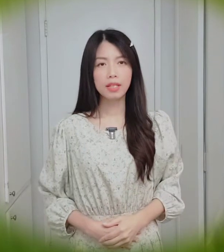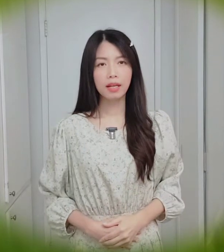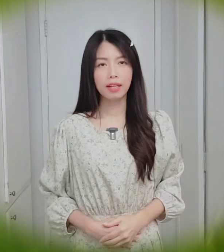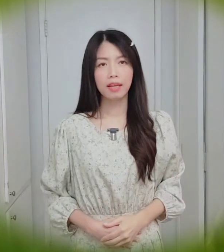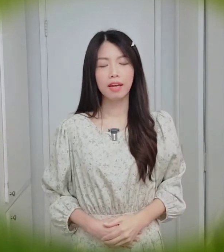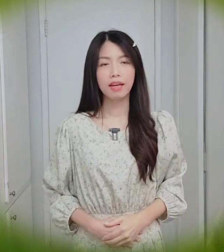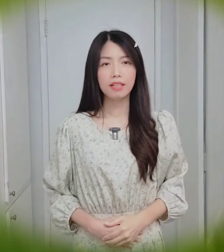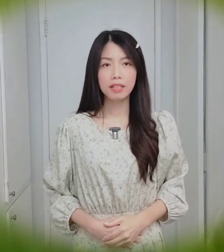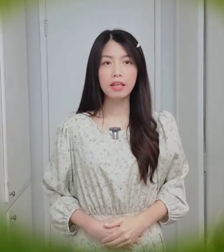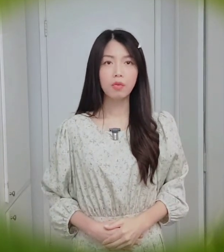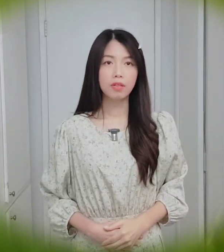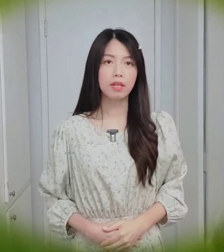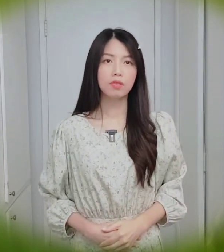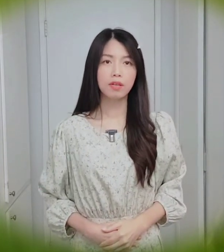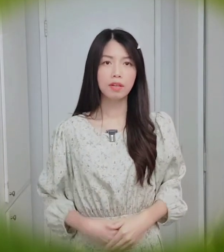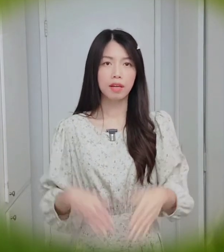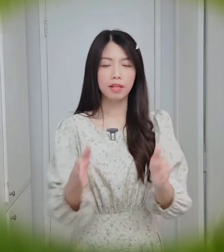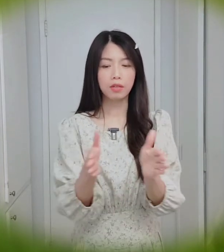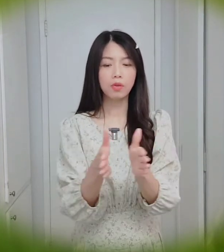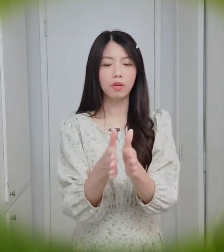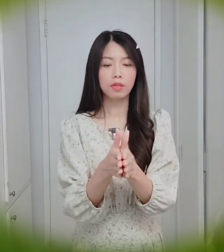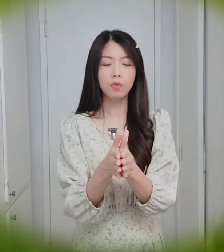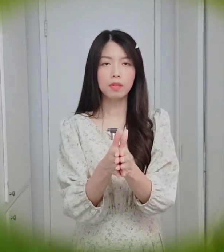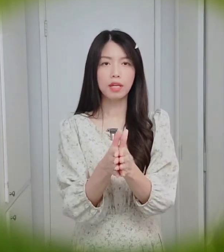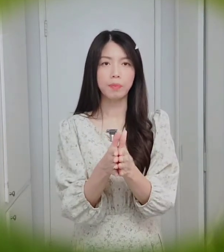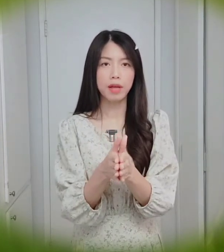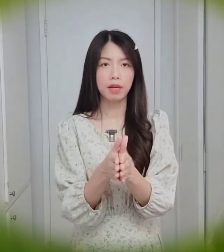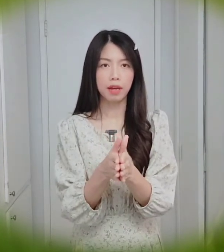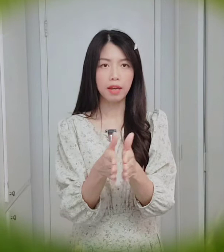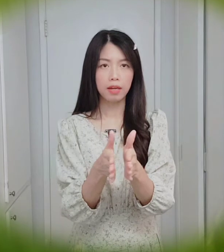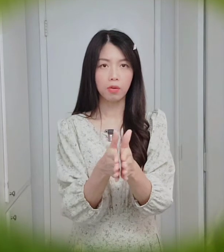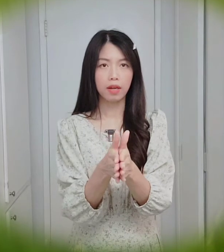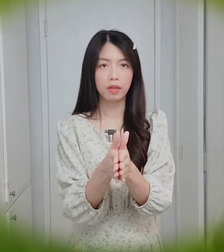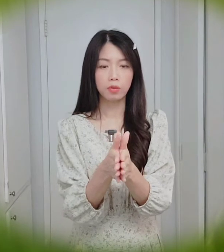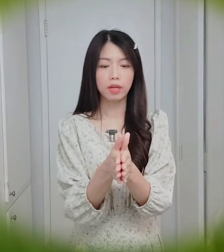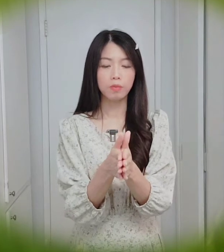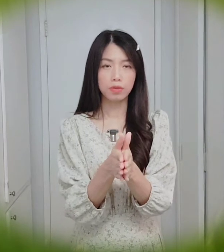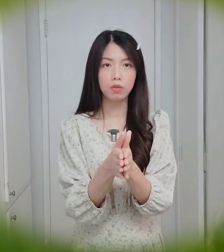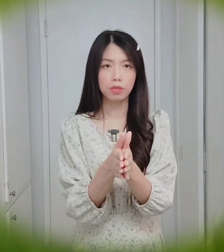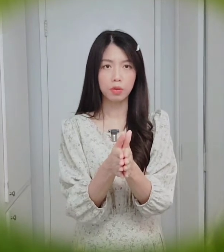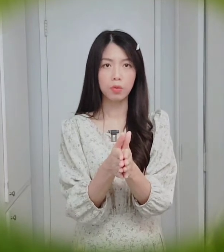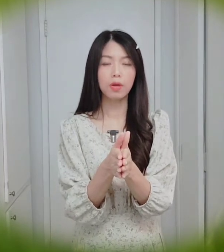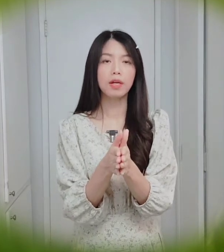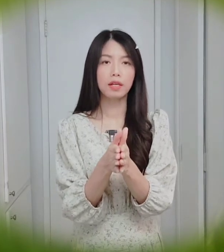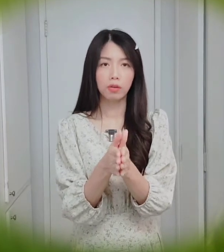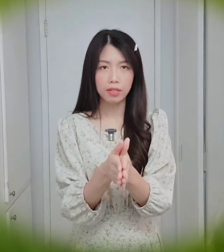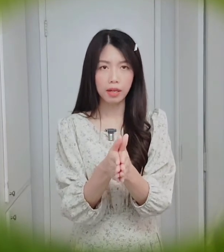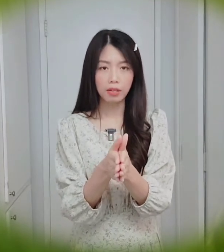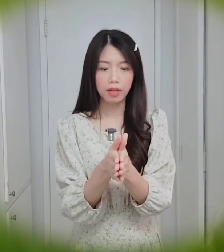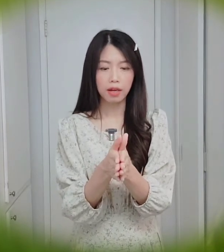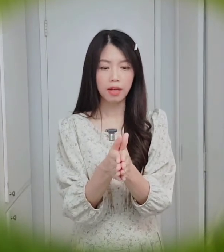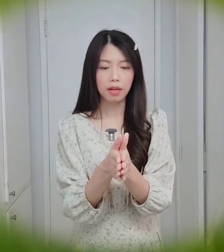하루를 시작할 때, 시작이라고 한 뜻의 수어는 양손을 이렇게 손끝이 앞을 향하게 이렇게 양손 다 붙여주시고